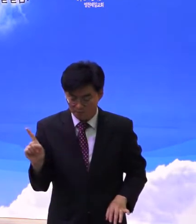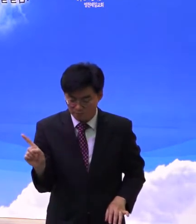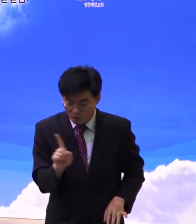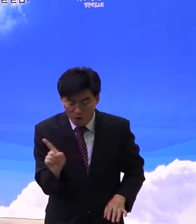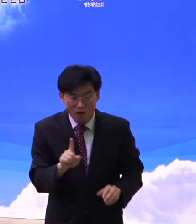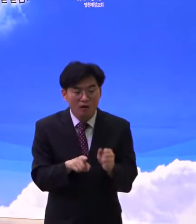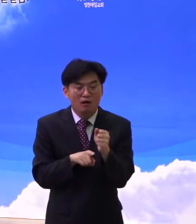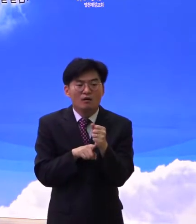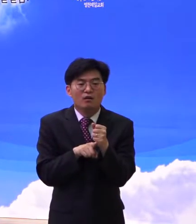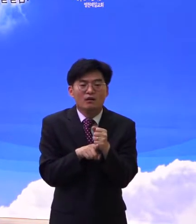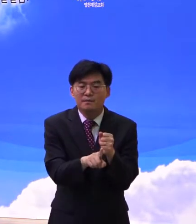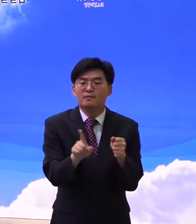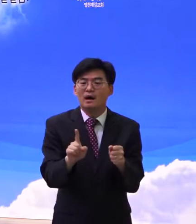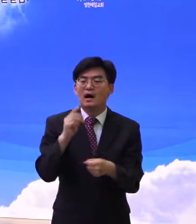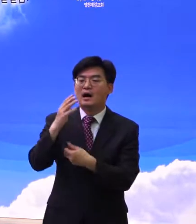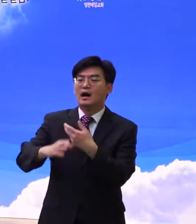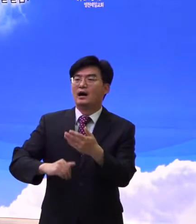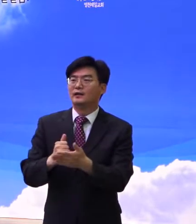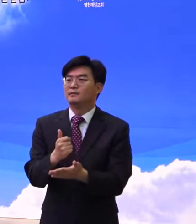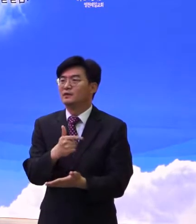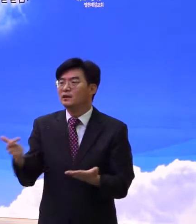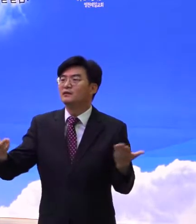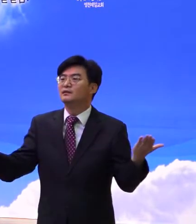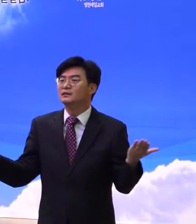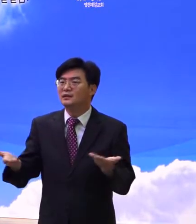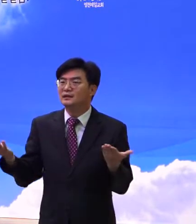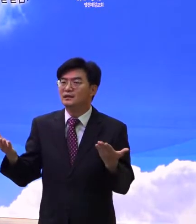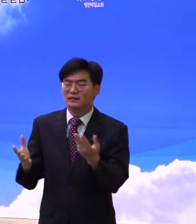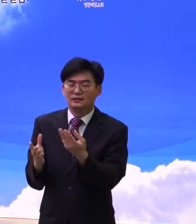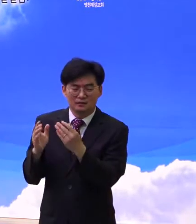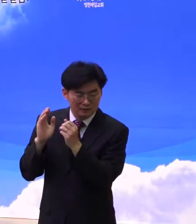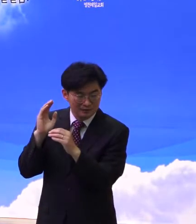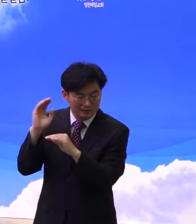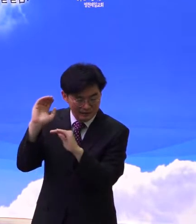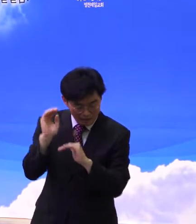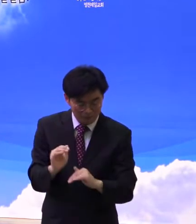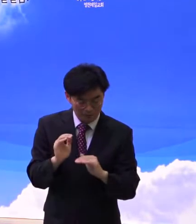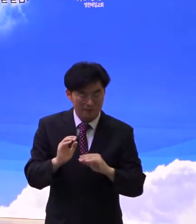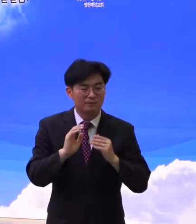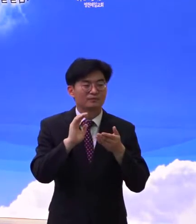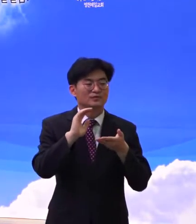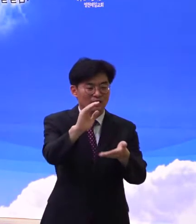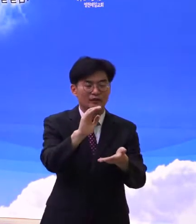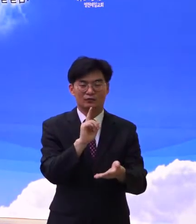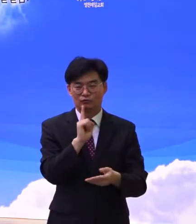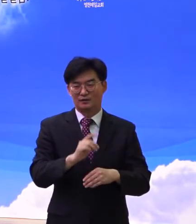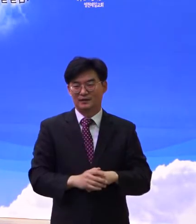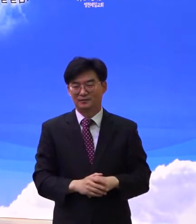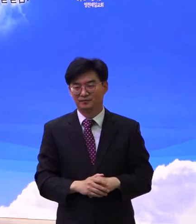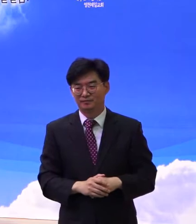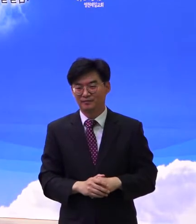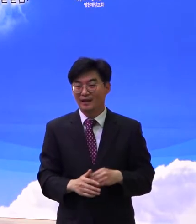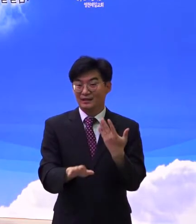말함을 듣는도다. 세계 각국에서 온 사람들이 듣는 이야기가 무엇이었습니까?